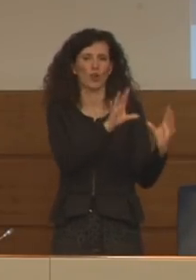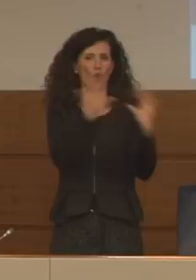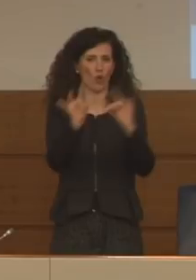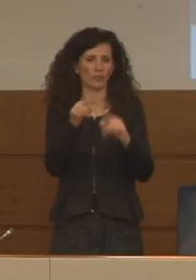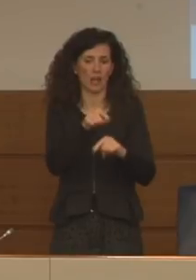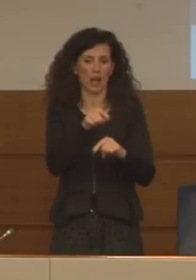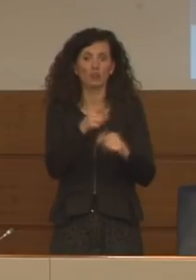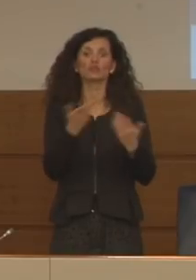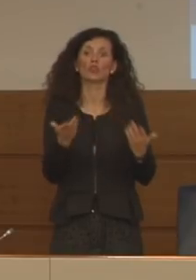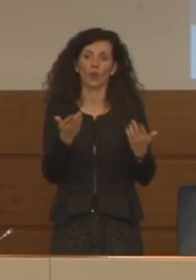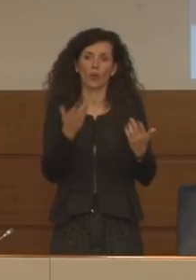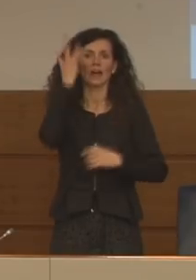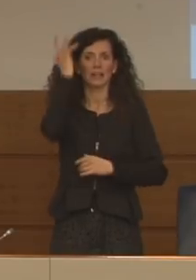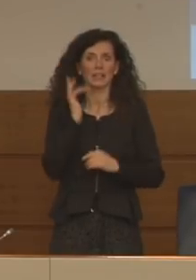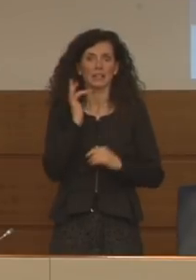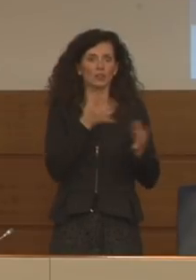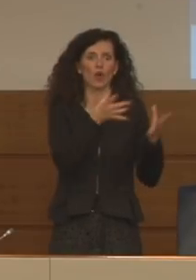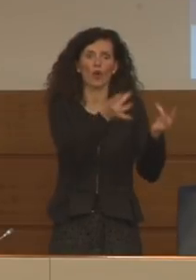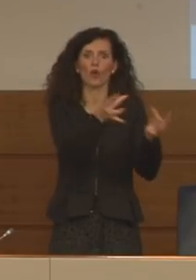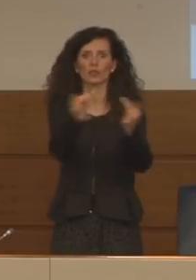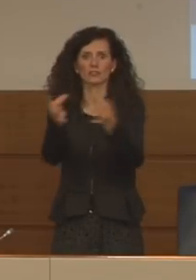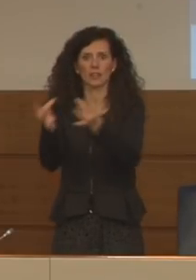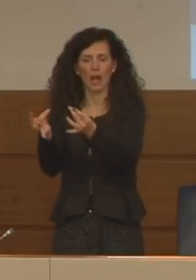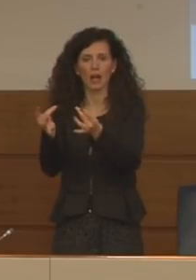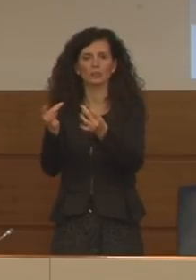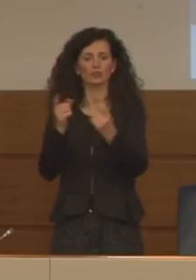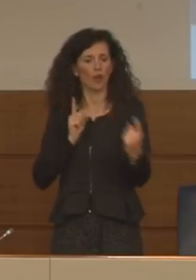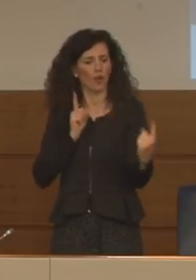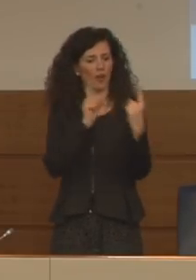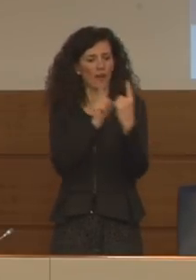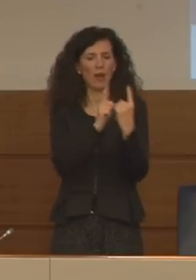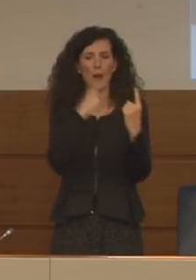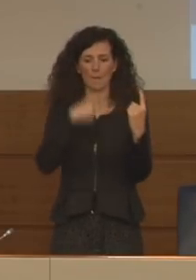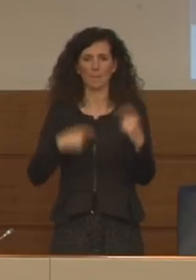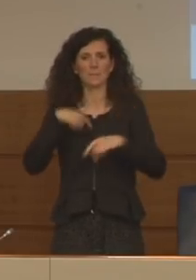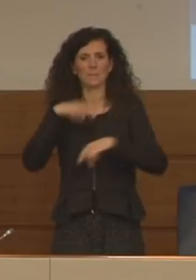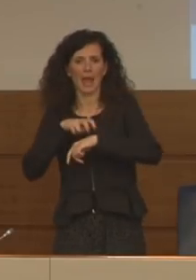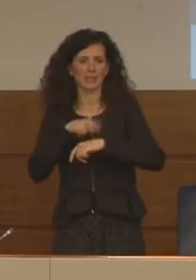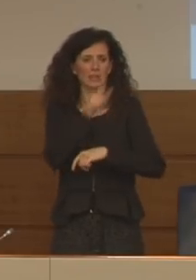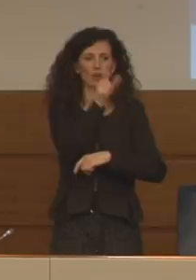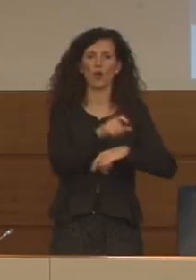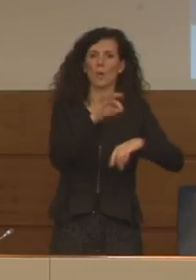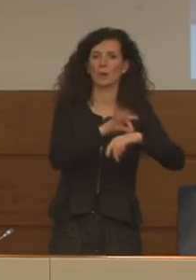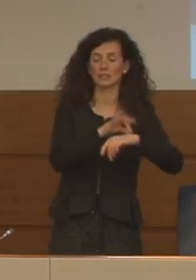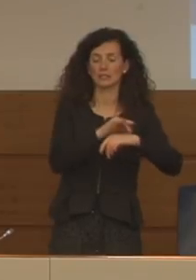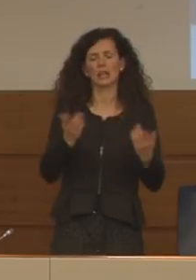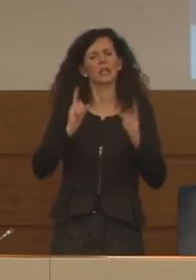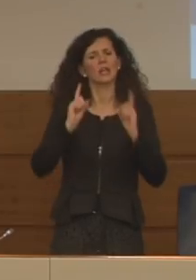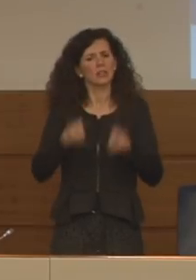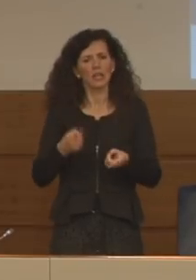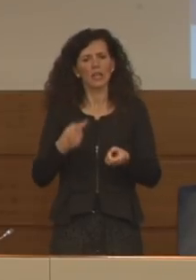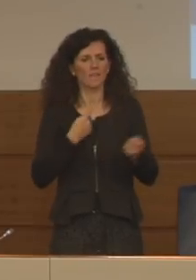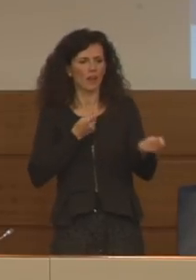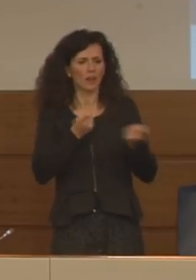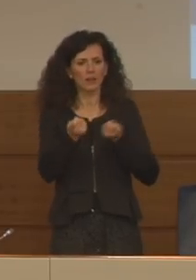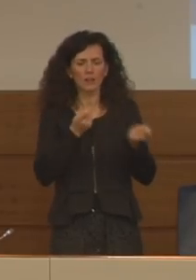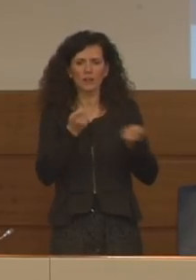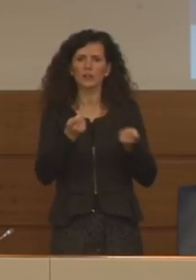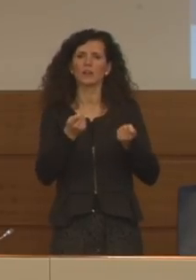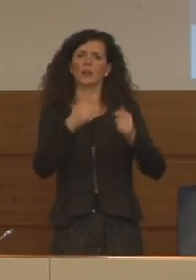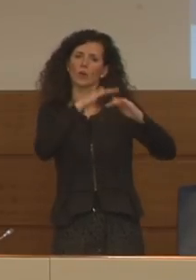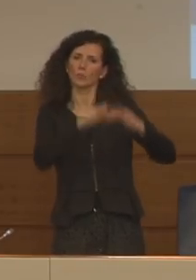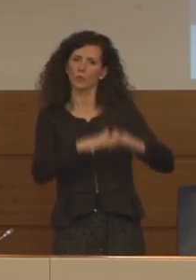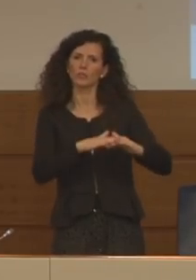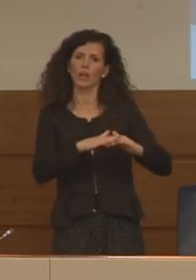rischi di contagio ovviamente determinati dalla esposizione professionale e in quanto tale devono essere gestiti e gestiti nella